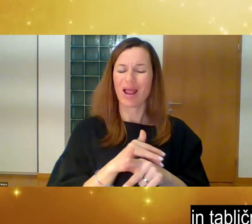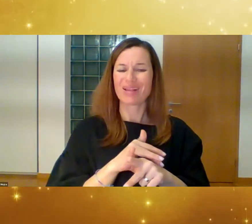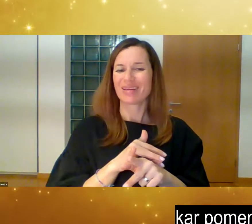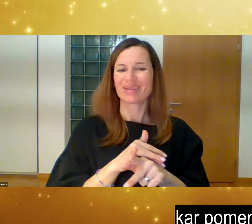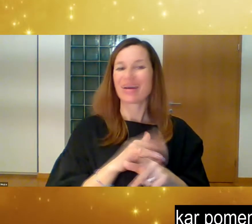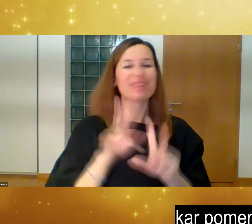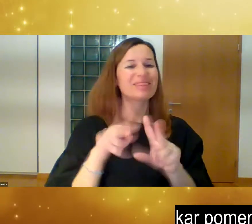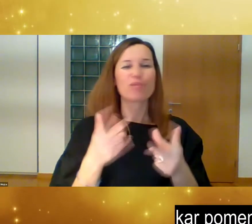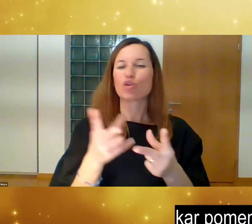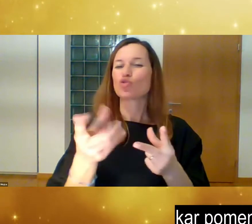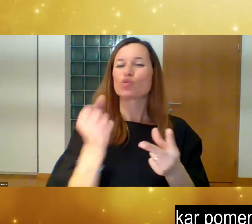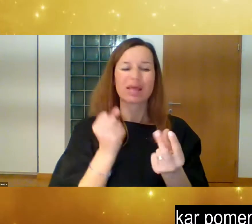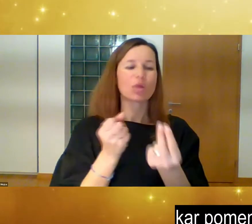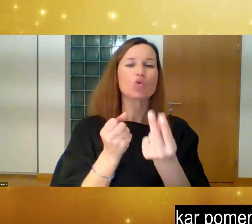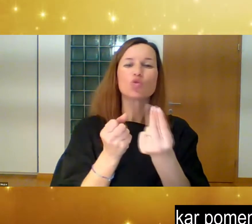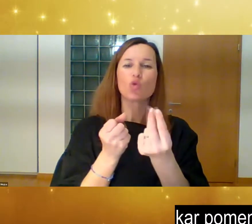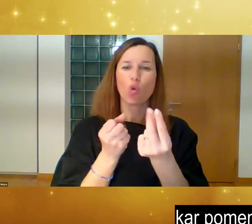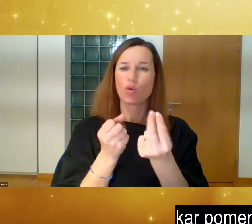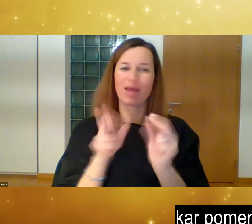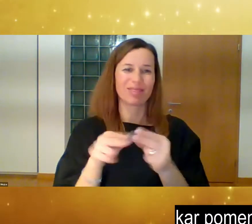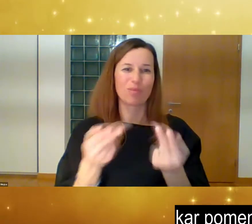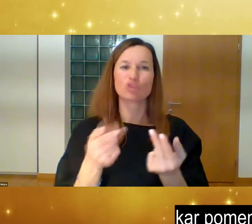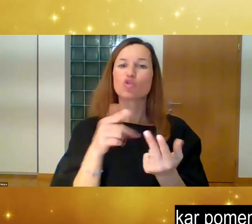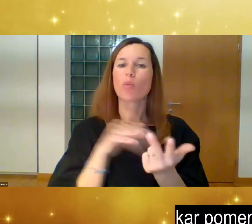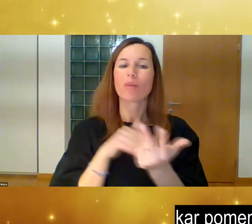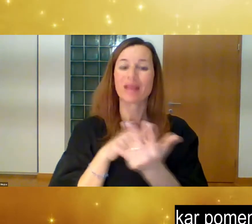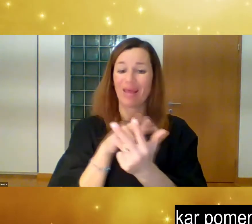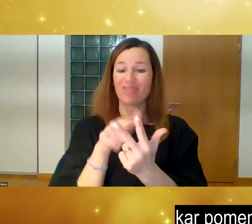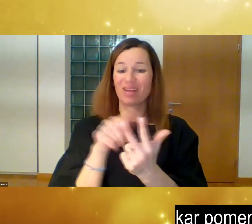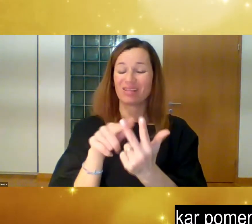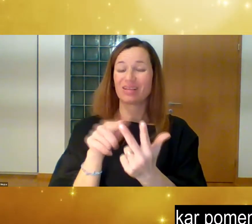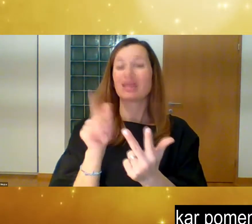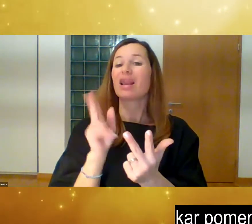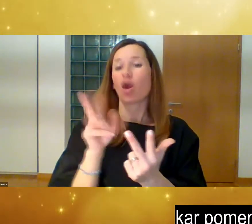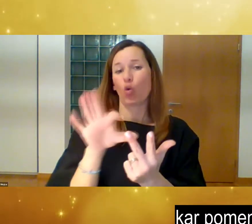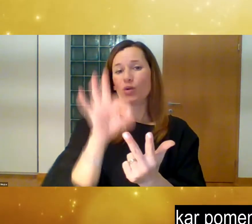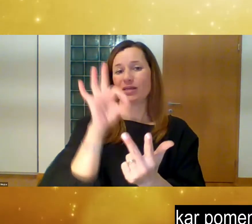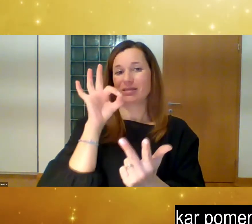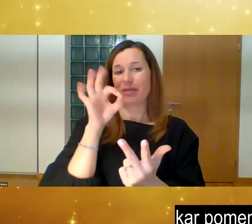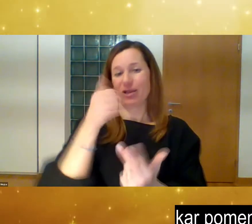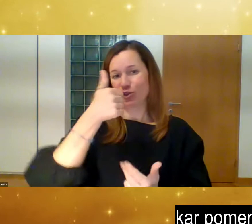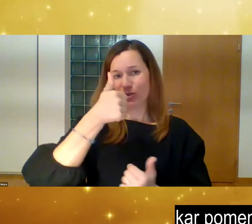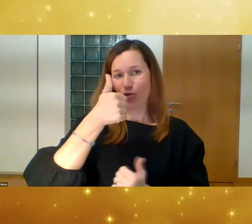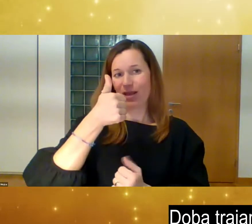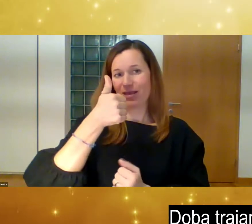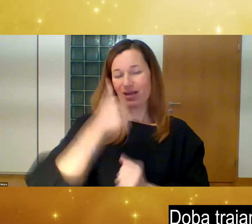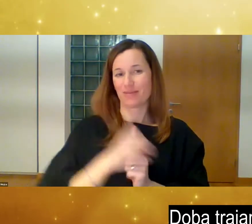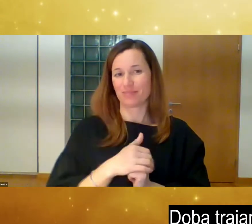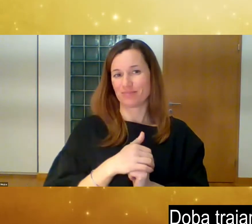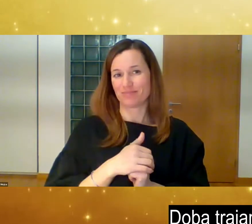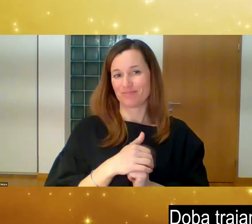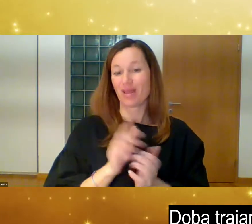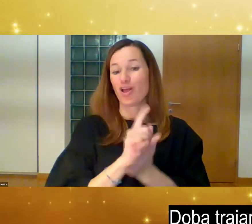izključujejo, kar pomeni, da od teh 3 lahko izberete samo enega.